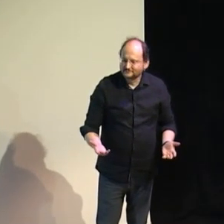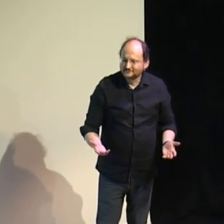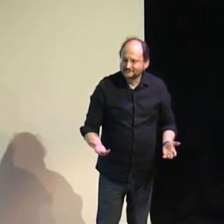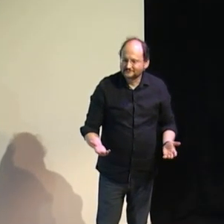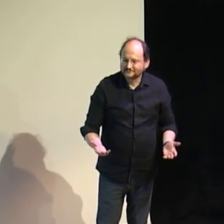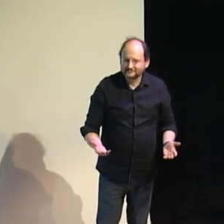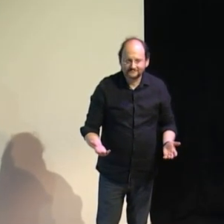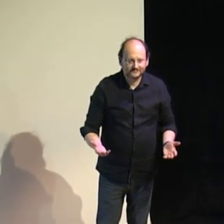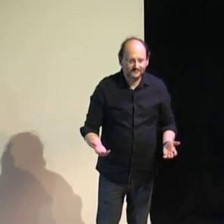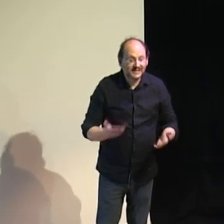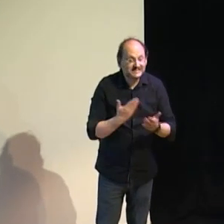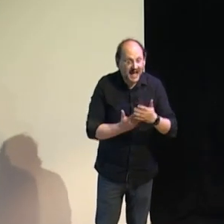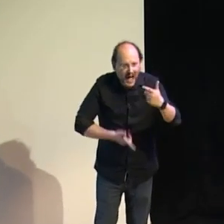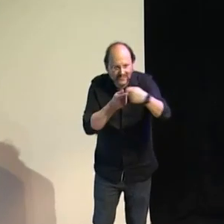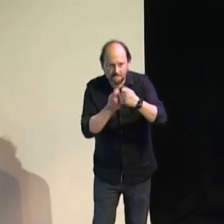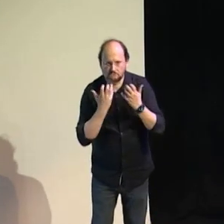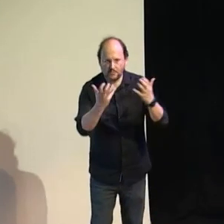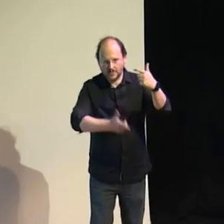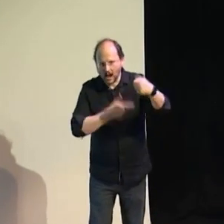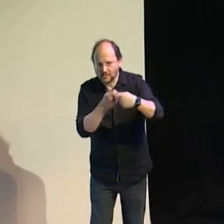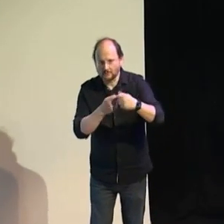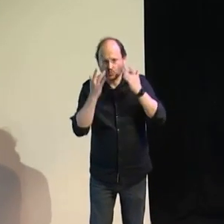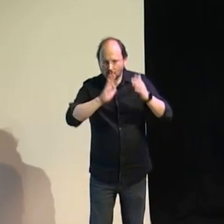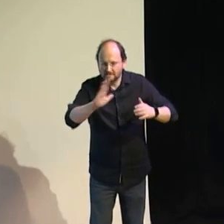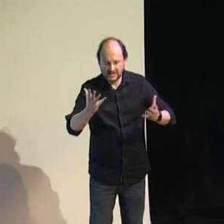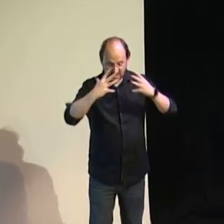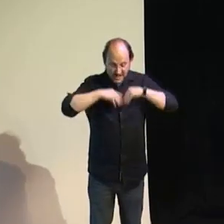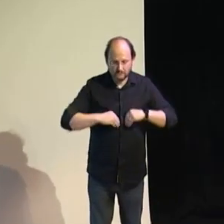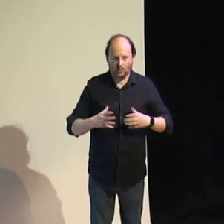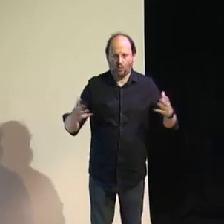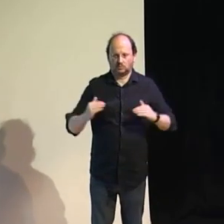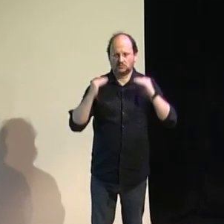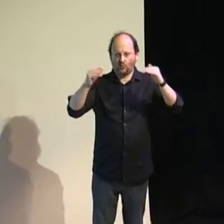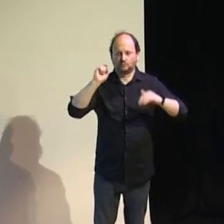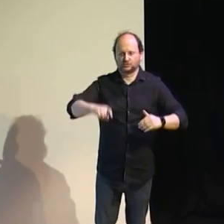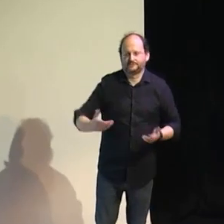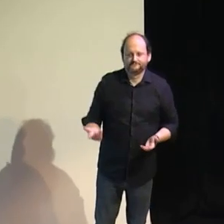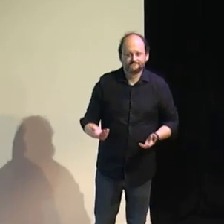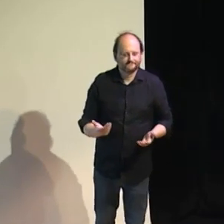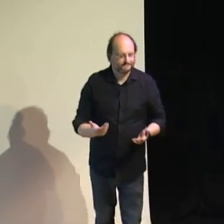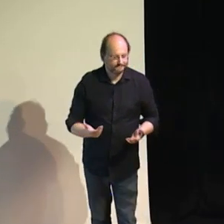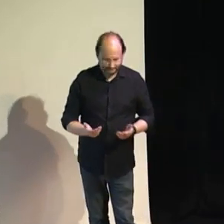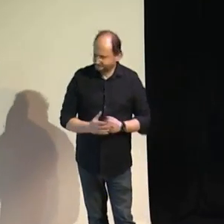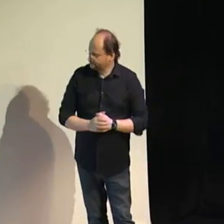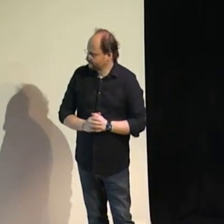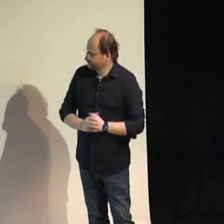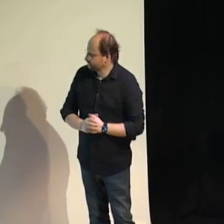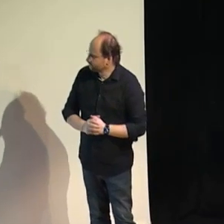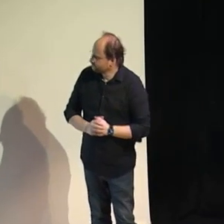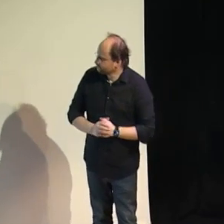signe boire pouvait ne pas correspondre à tout le monde. Donc il fallait vraiment pouvoir s'adapter au public et développer du coup des compétences à un